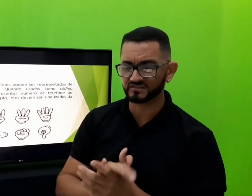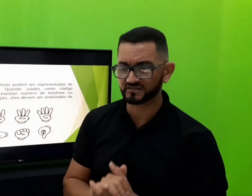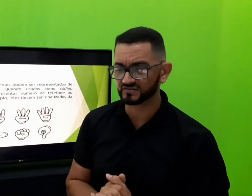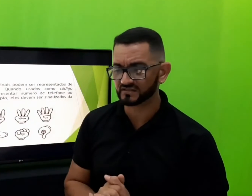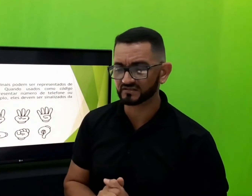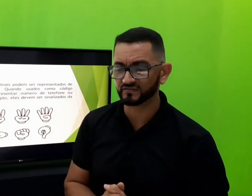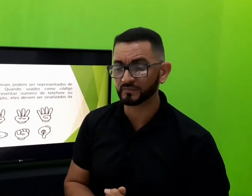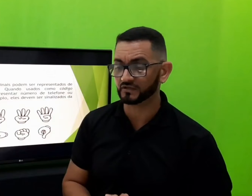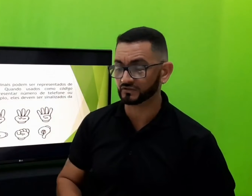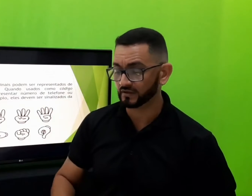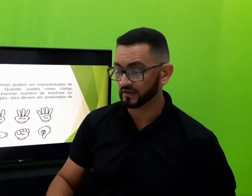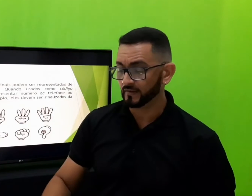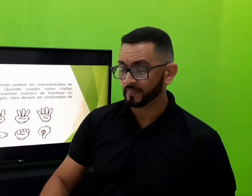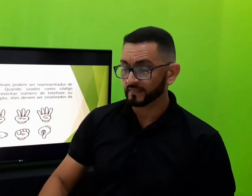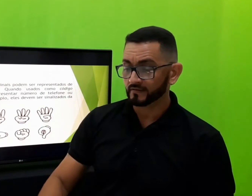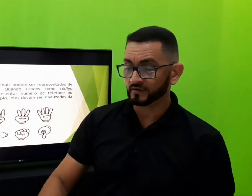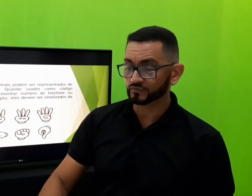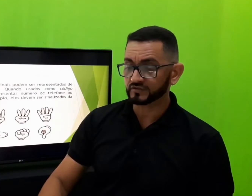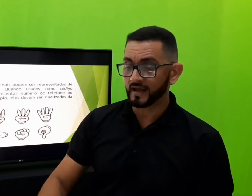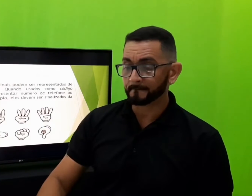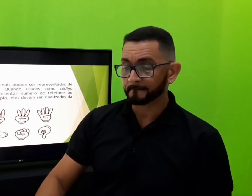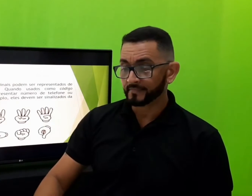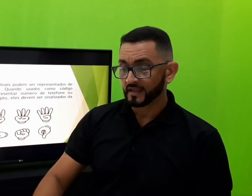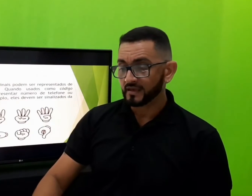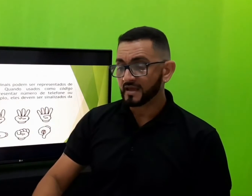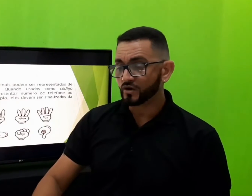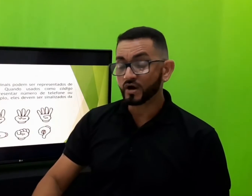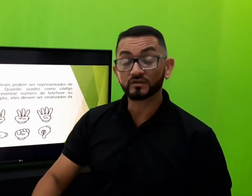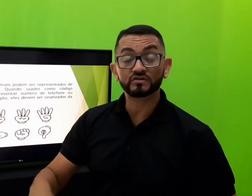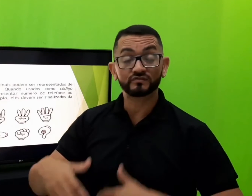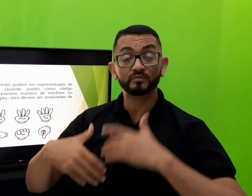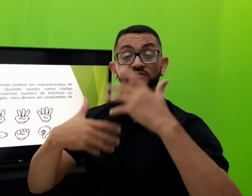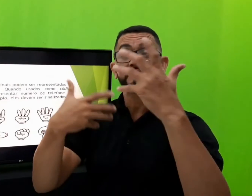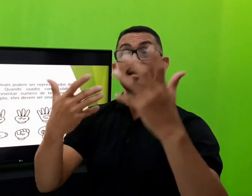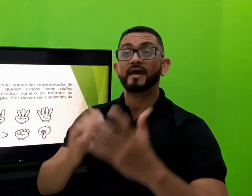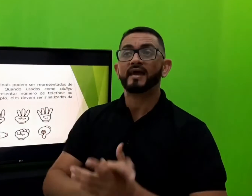assim sucessivamente. Vamos lá. E agora nós vamos